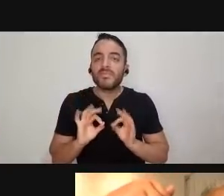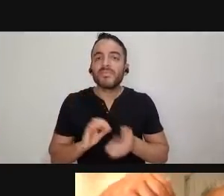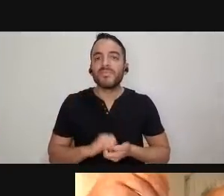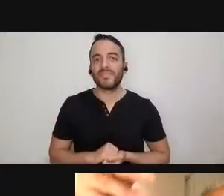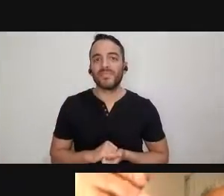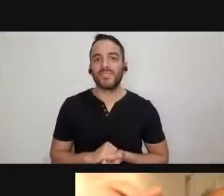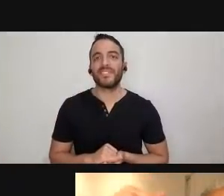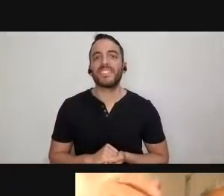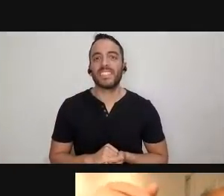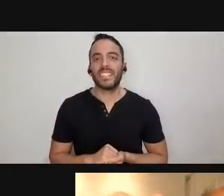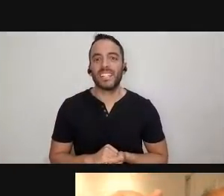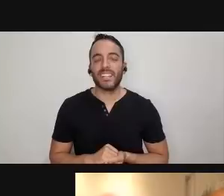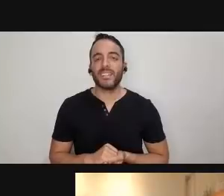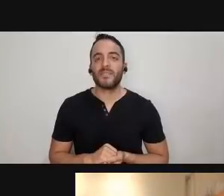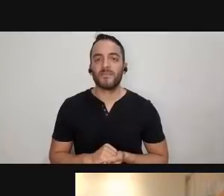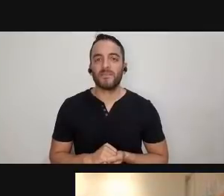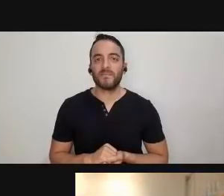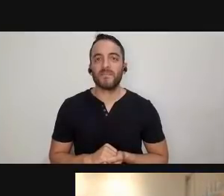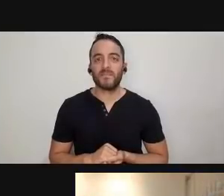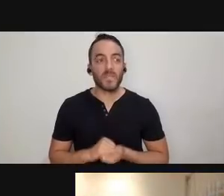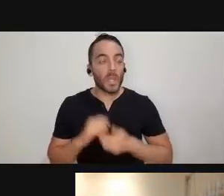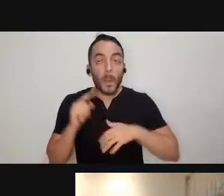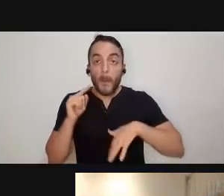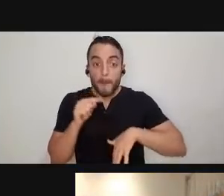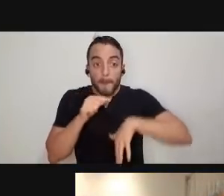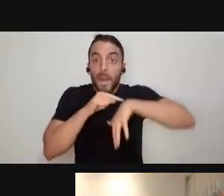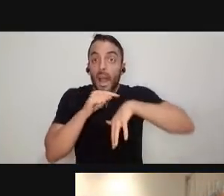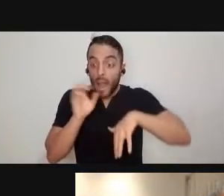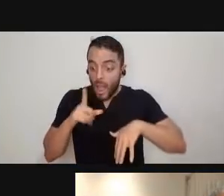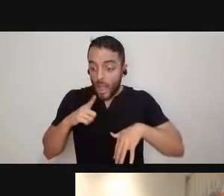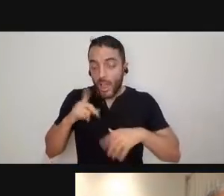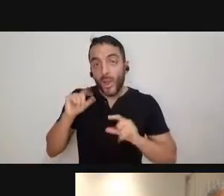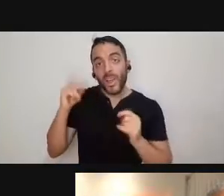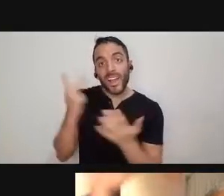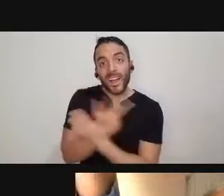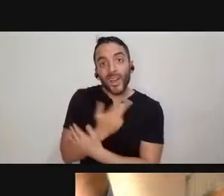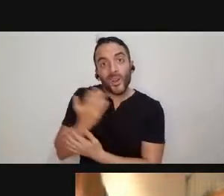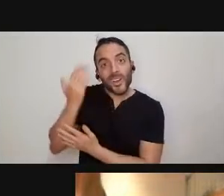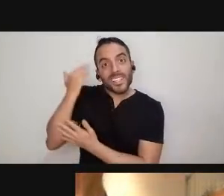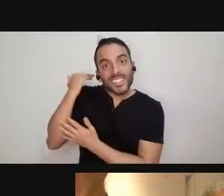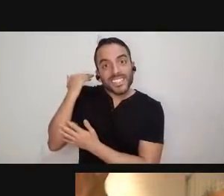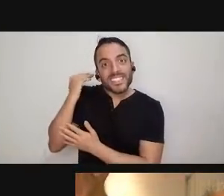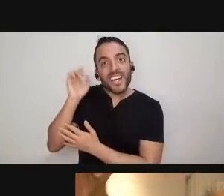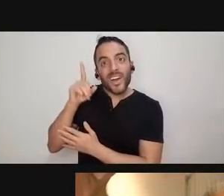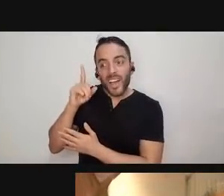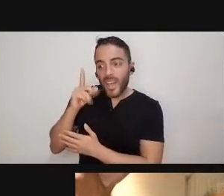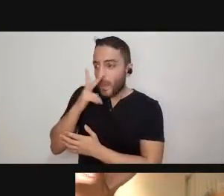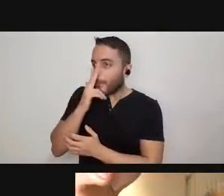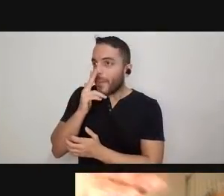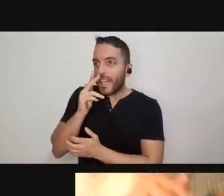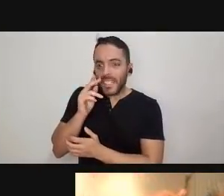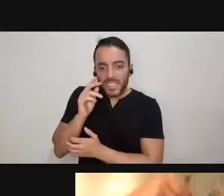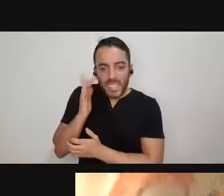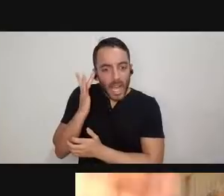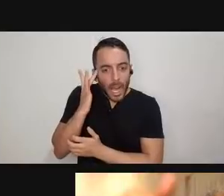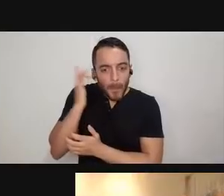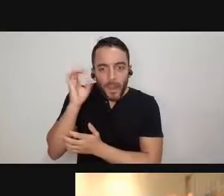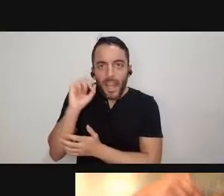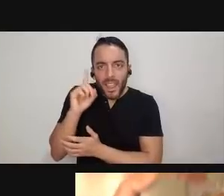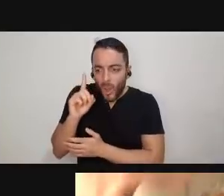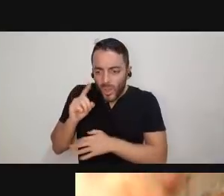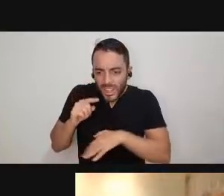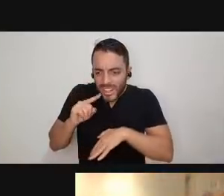O instante desemboca, faz com que o tempo que veio ali desemboque no instante seguinte. Então,